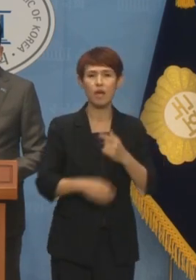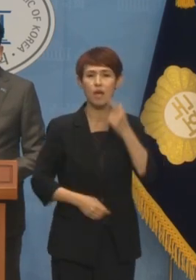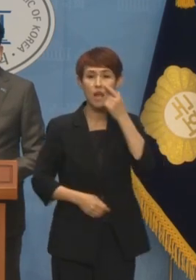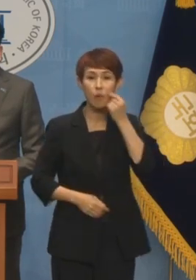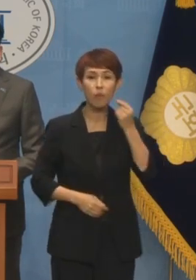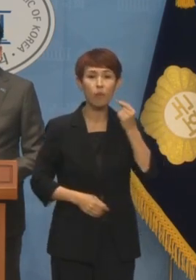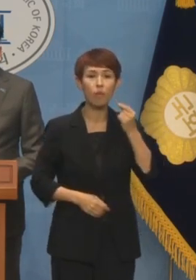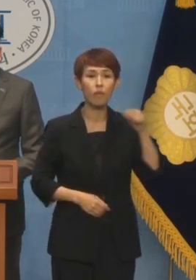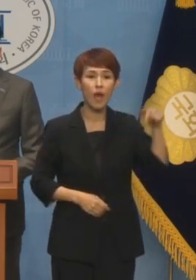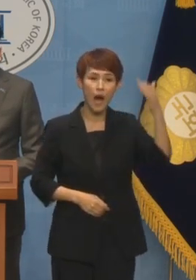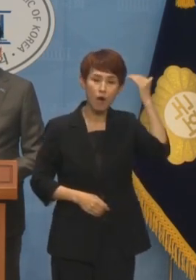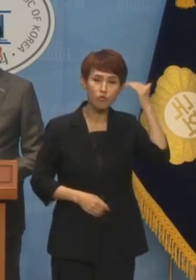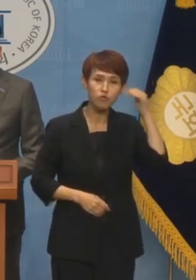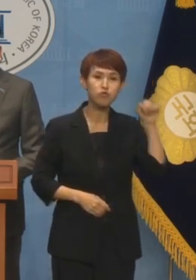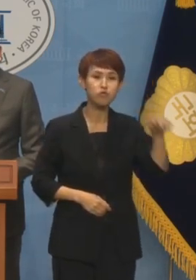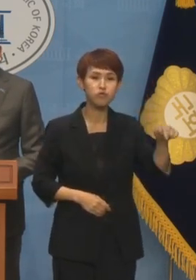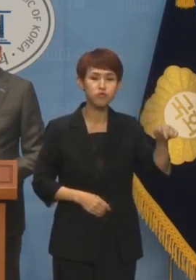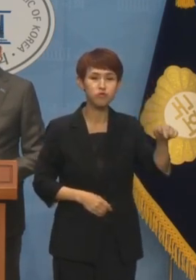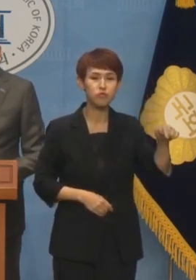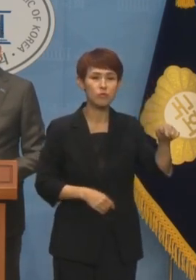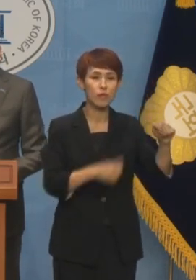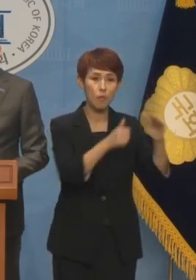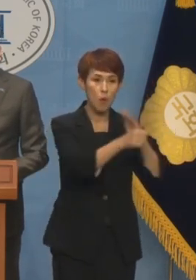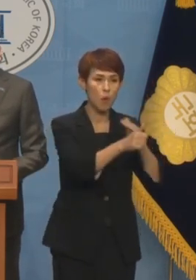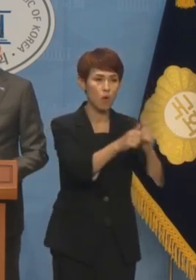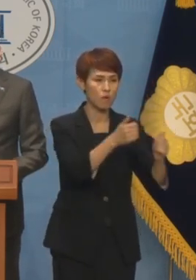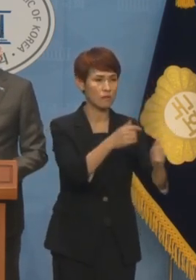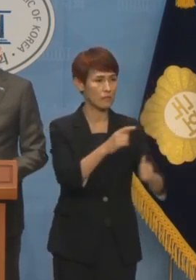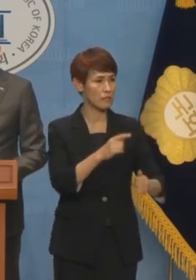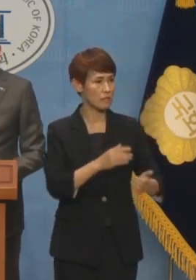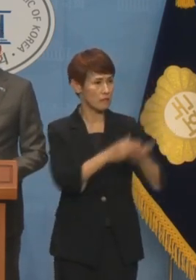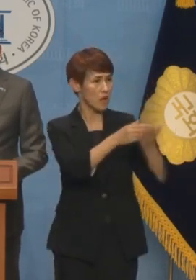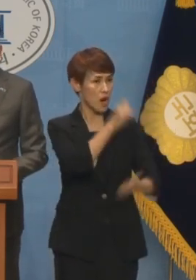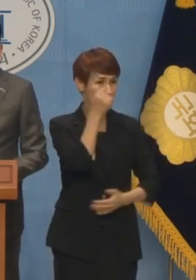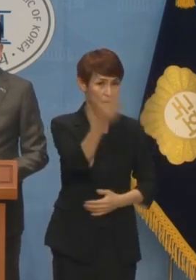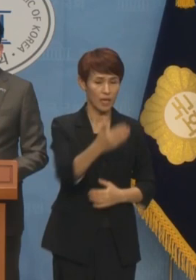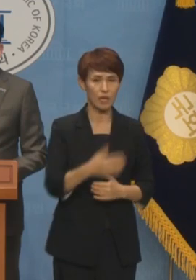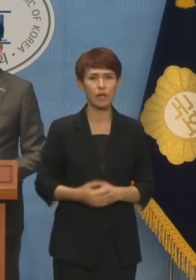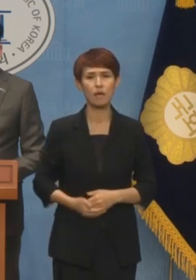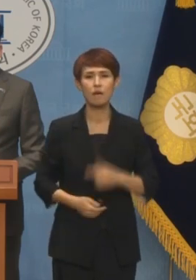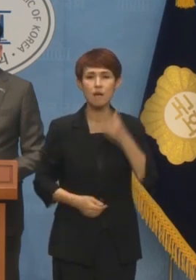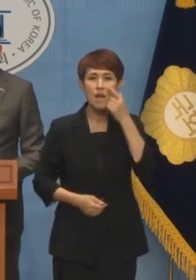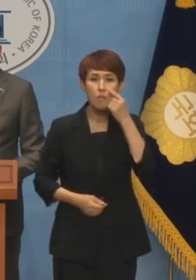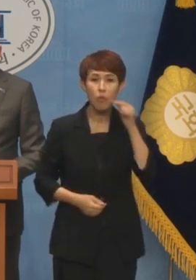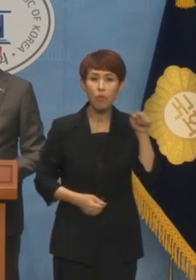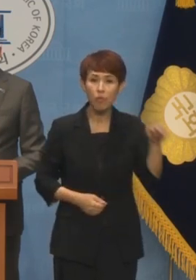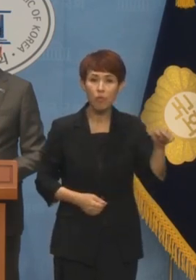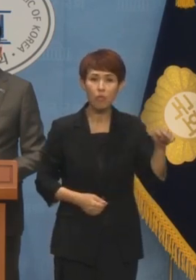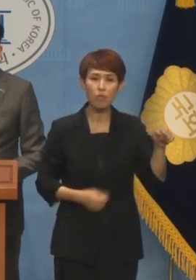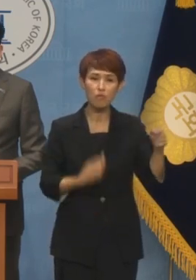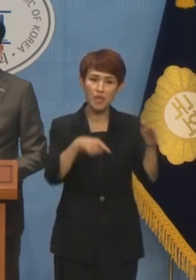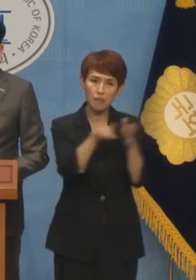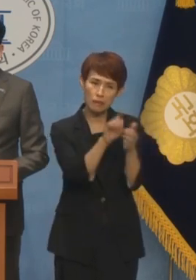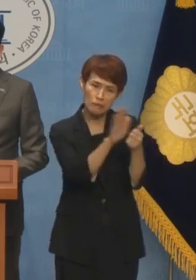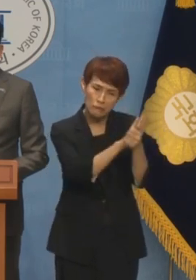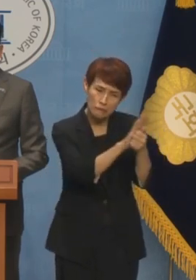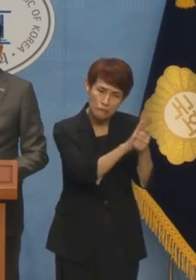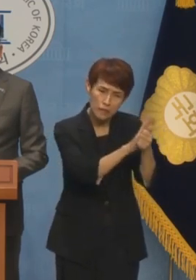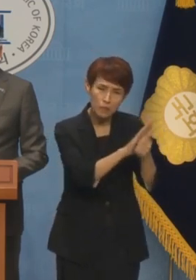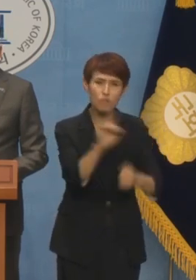대사를 초치해 항의할 것입니까? 언제까지 일본의 이익을 충실하게 대변하기만 할